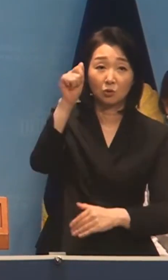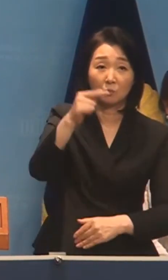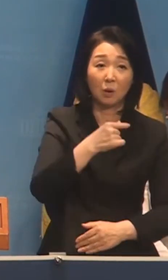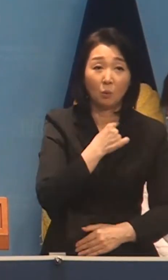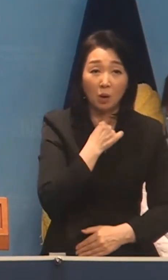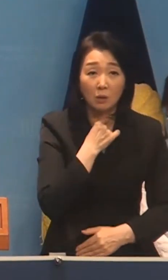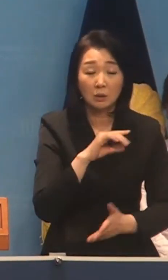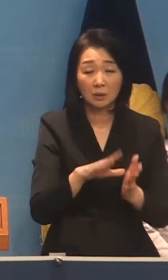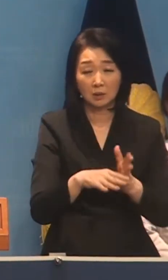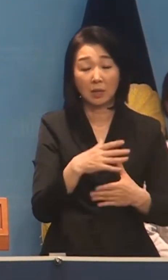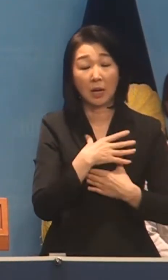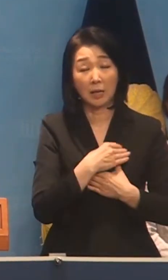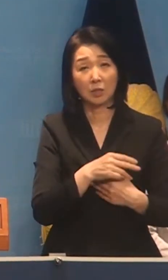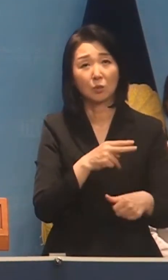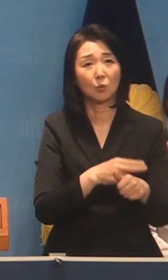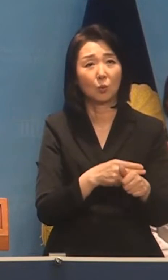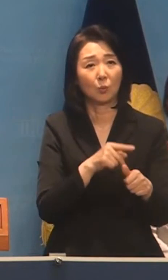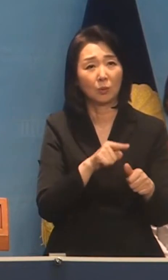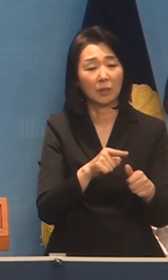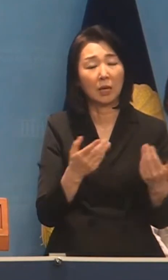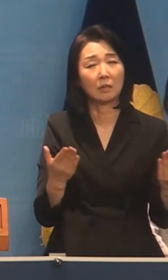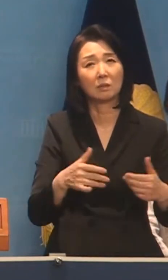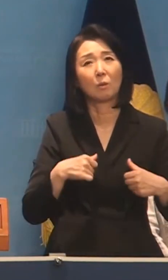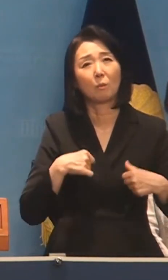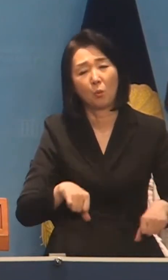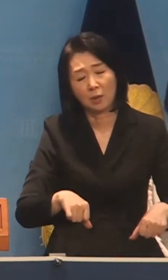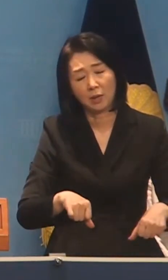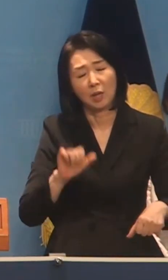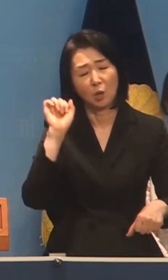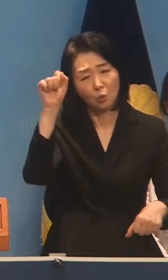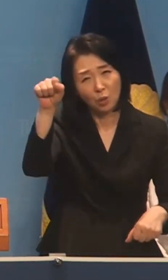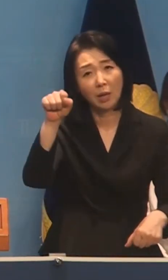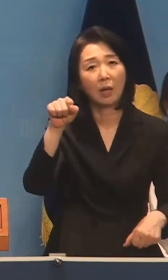출마하려면 안정적인 교사라는 이 직업을 포기해야 합니다.